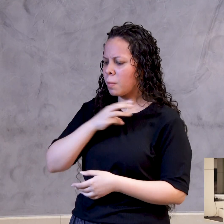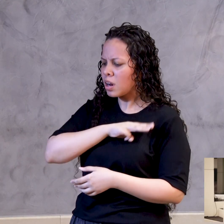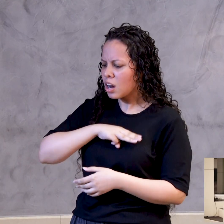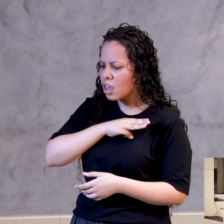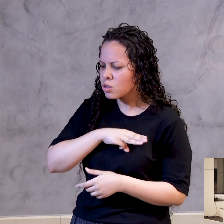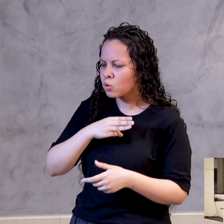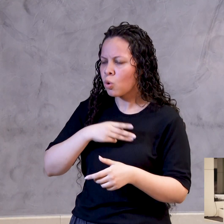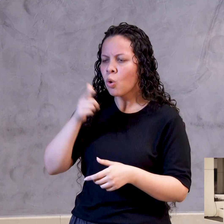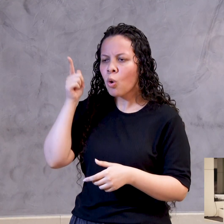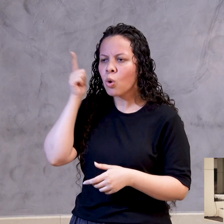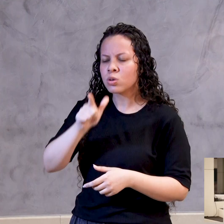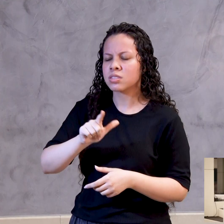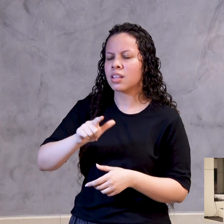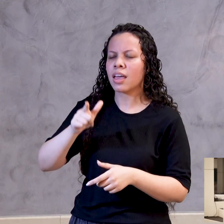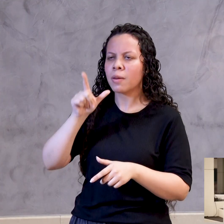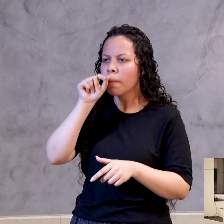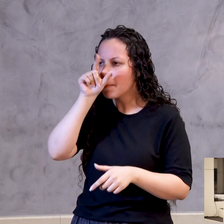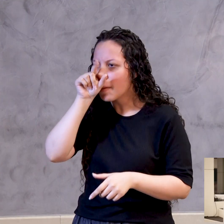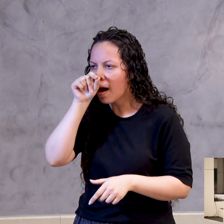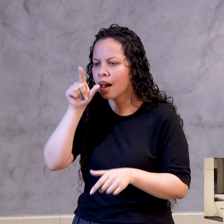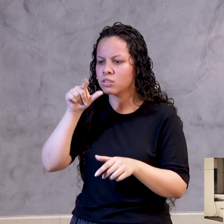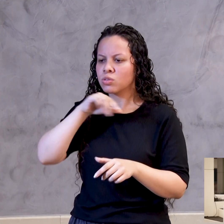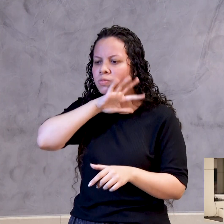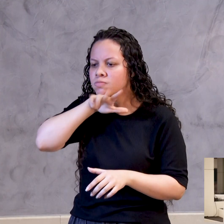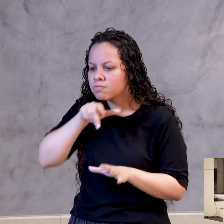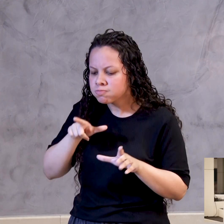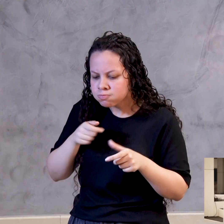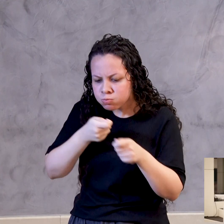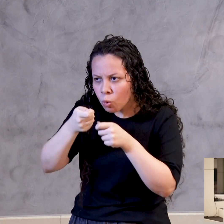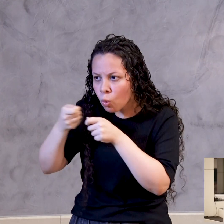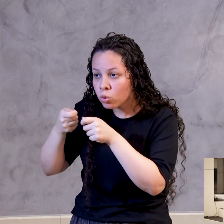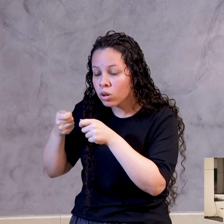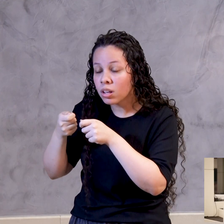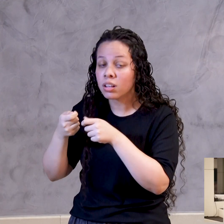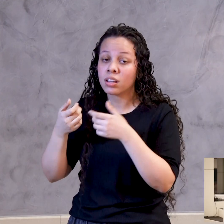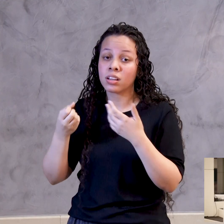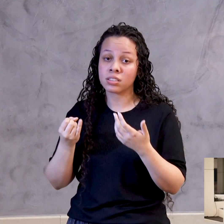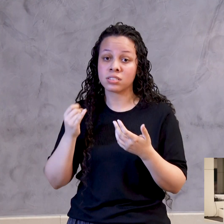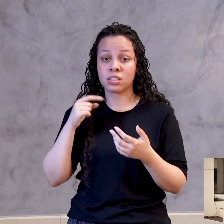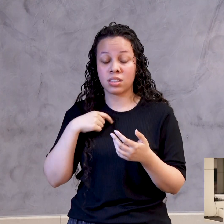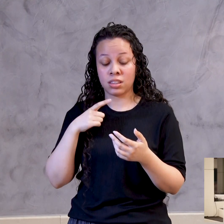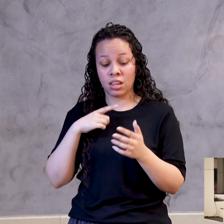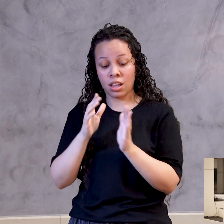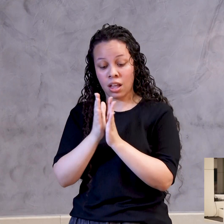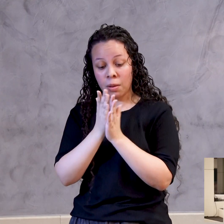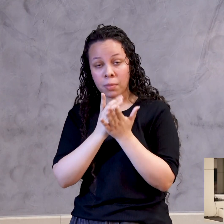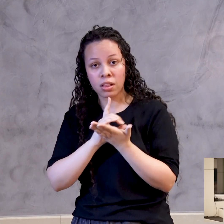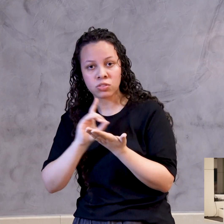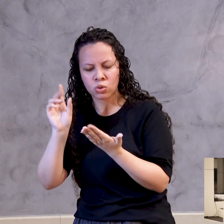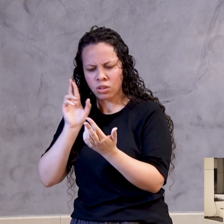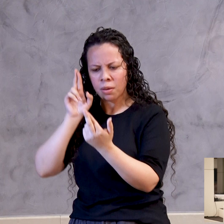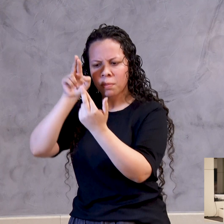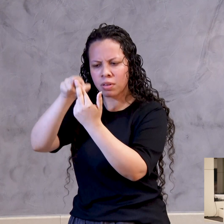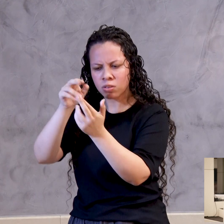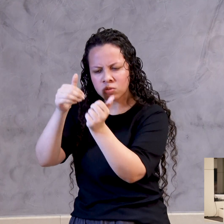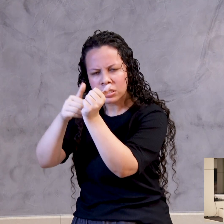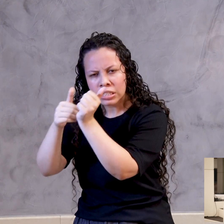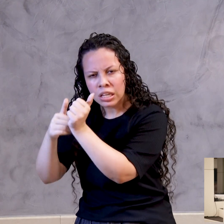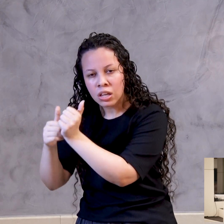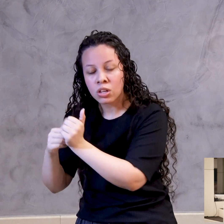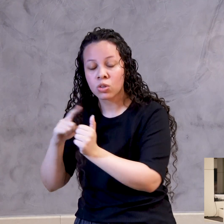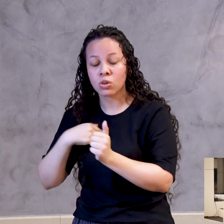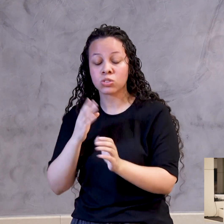dominam um pássaro, uma ave, uma coisa? Se você tomar as representações nas Escrituras, você vai descobrir em